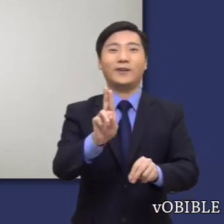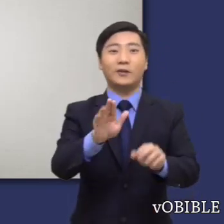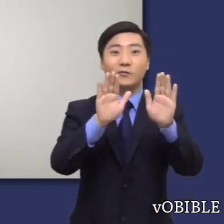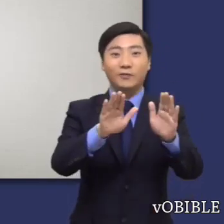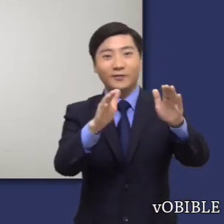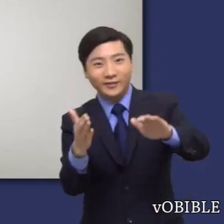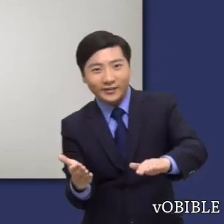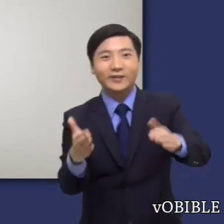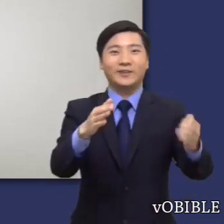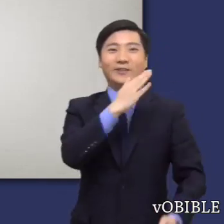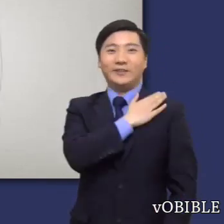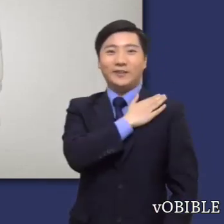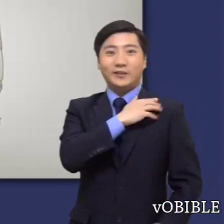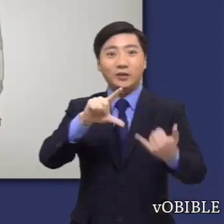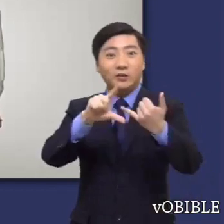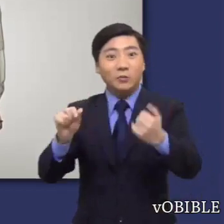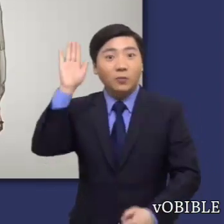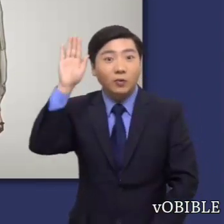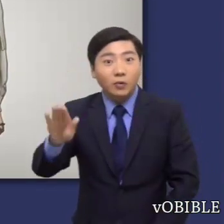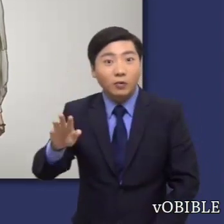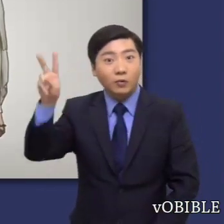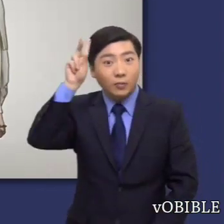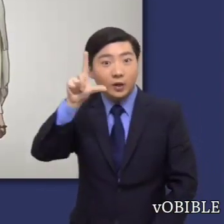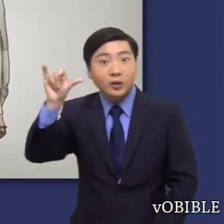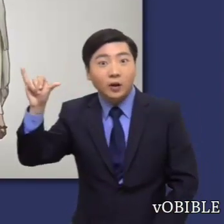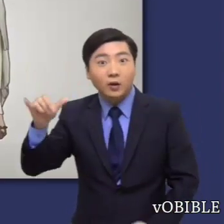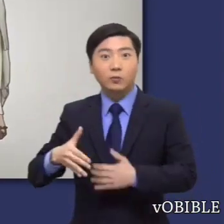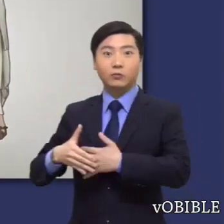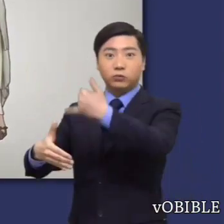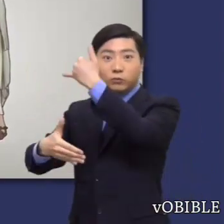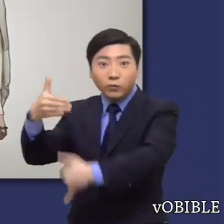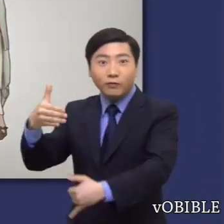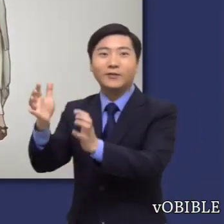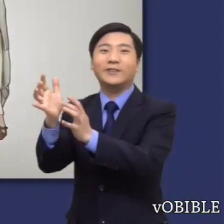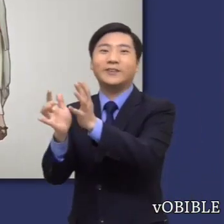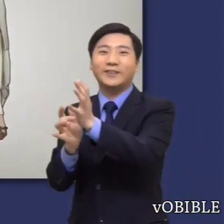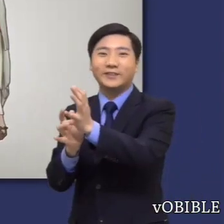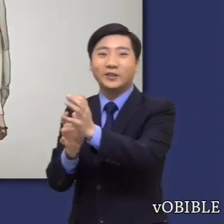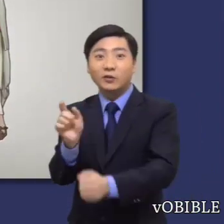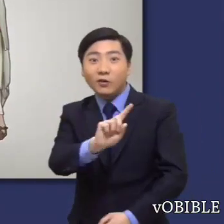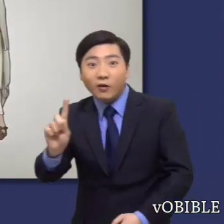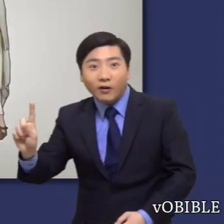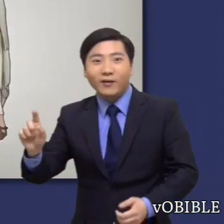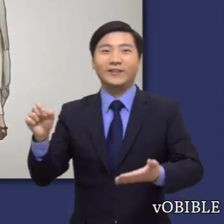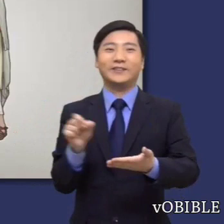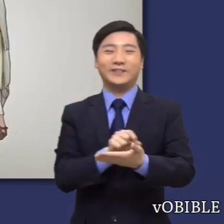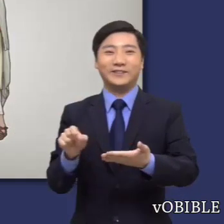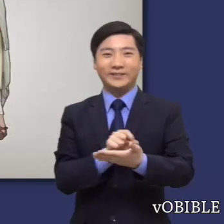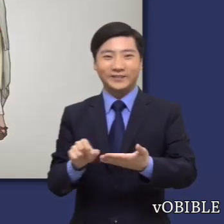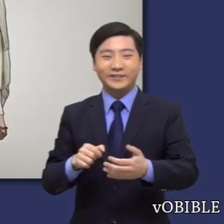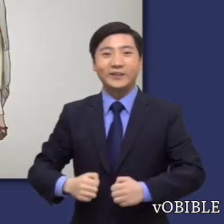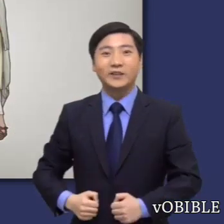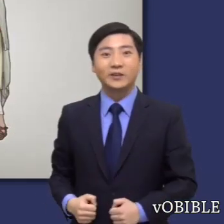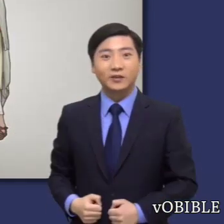生前的事情。如同天使预告的，伊丽莎白生下了约翰，半年后玛利亚